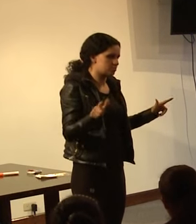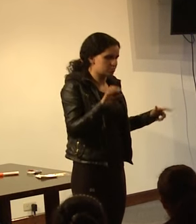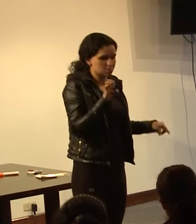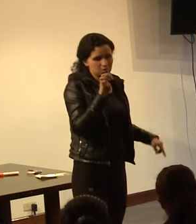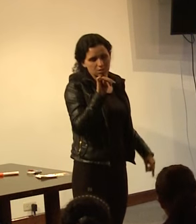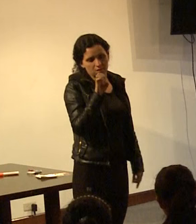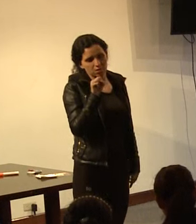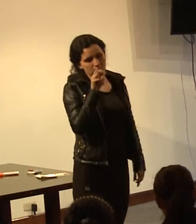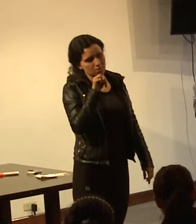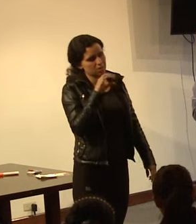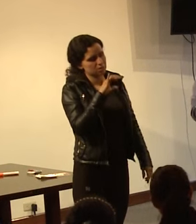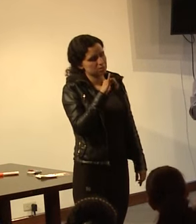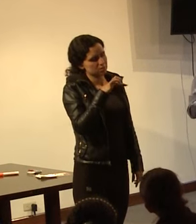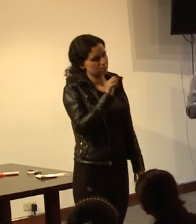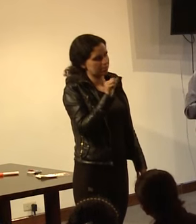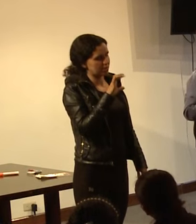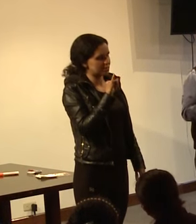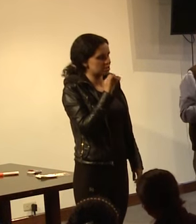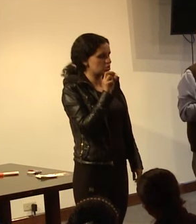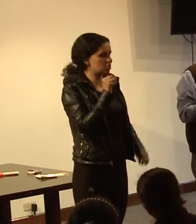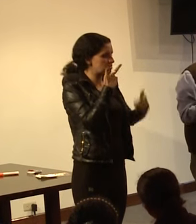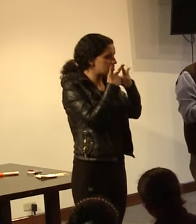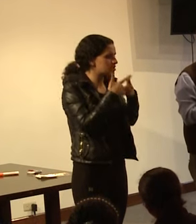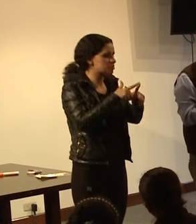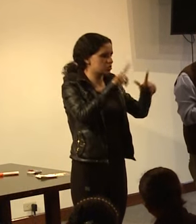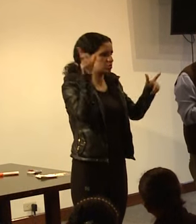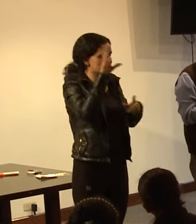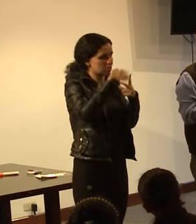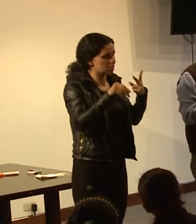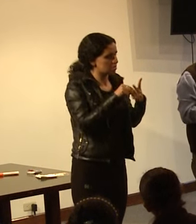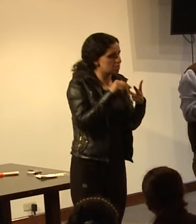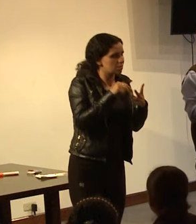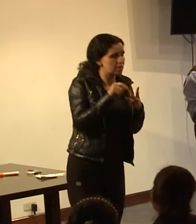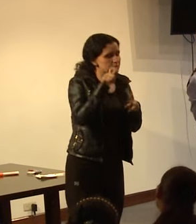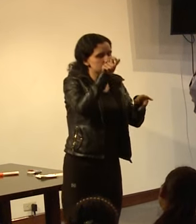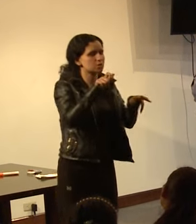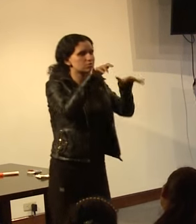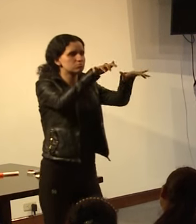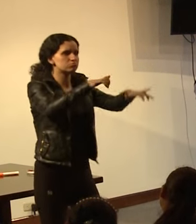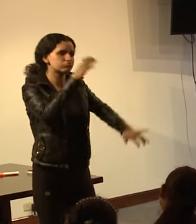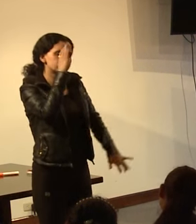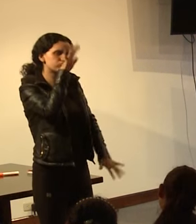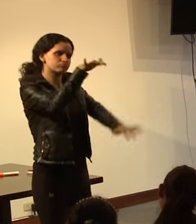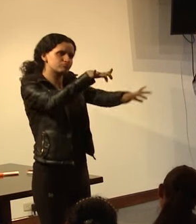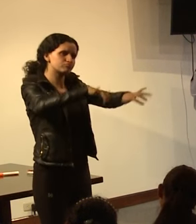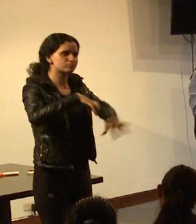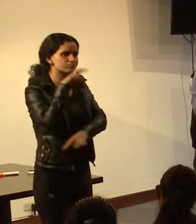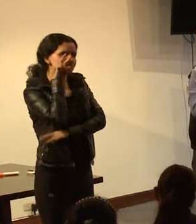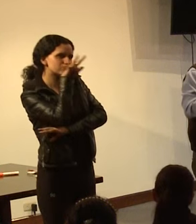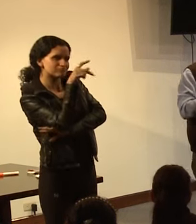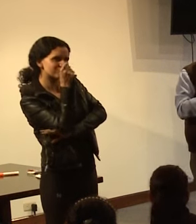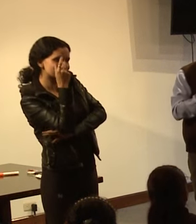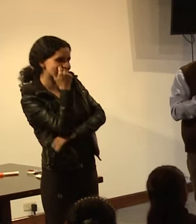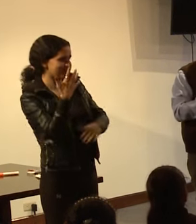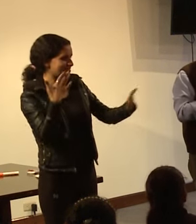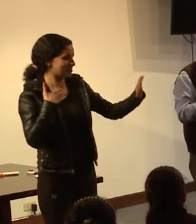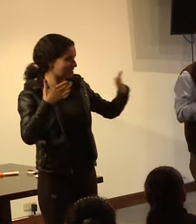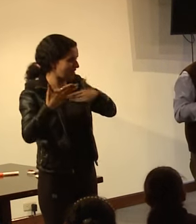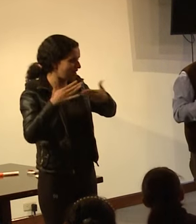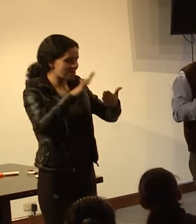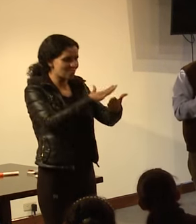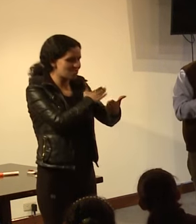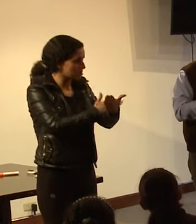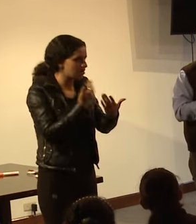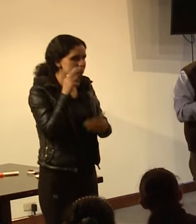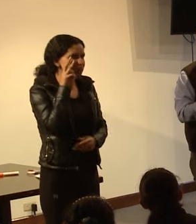porque finalmente ese es el rol que todos sí o sí vamos a ejercer. Algunos de nosotros nos vamos a meter de una otra manera con esto,